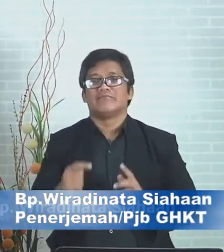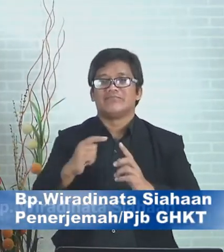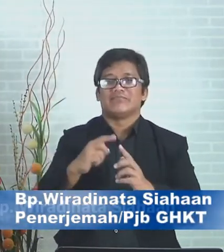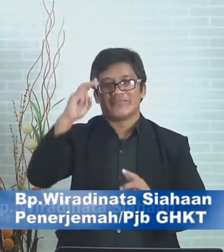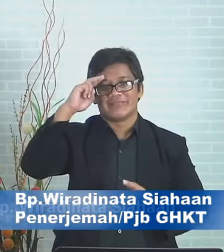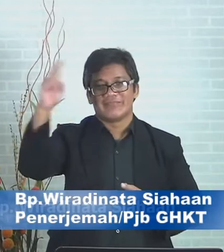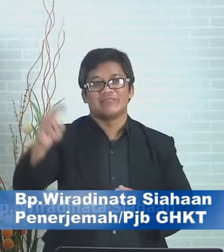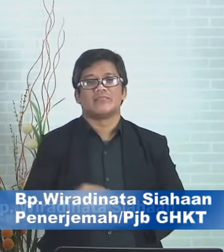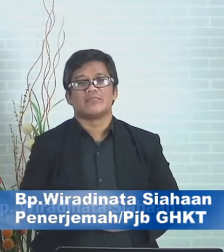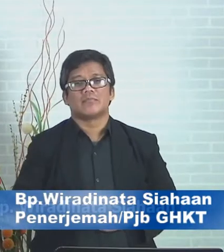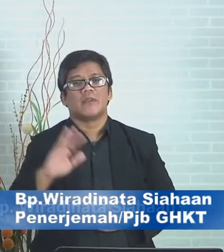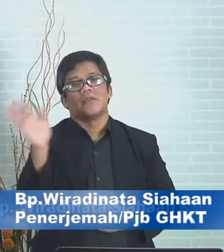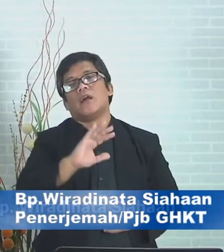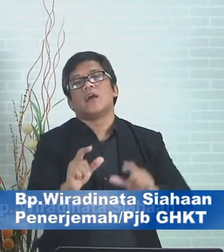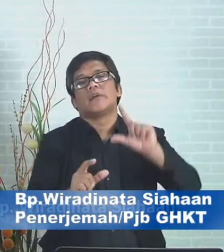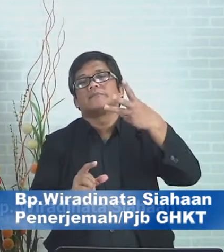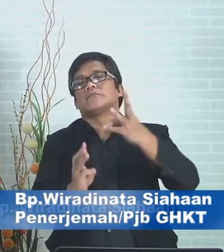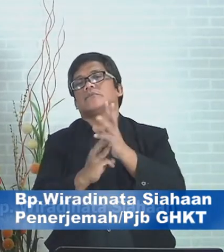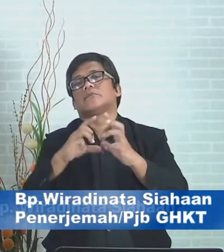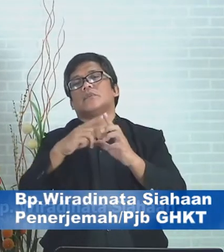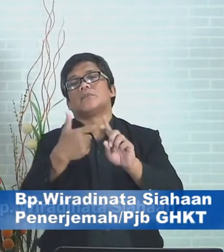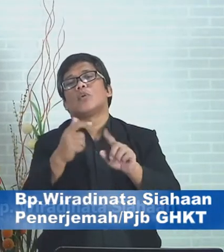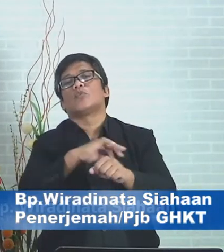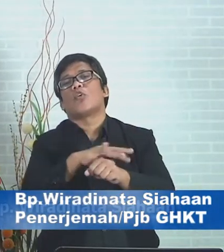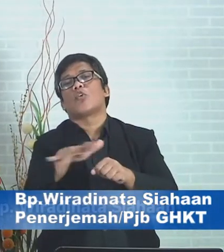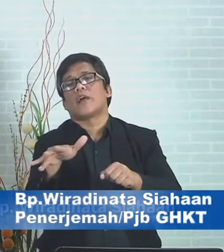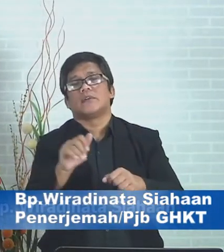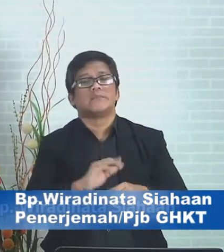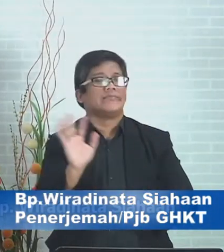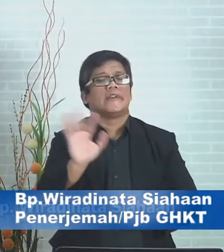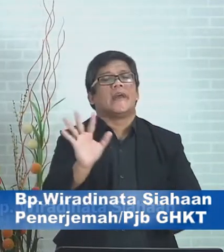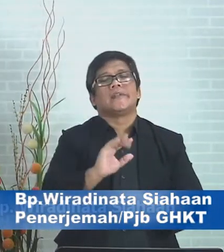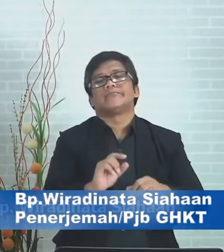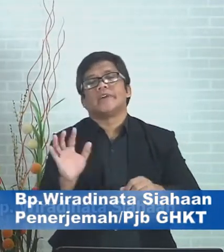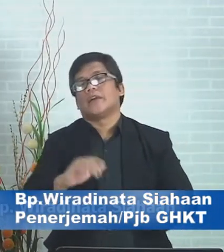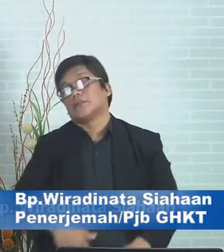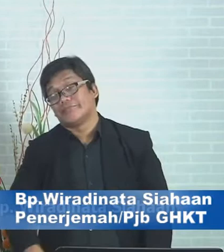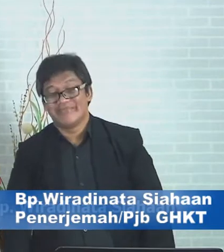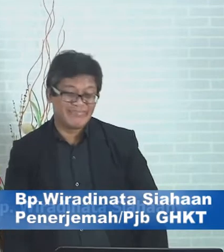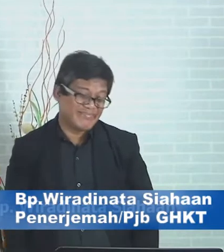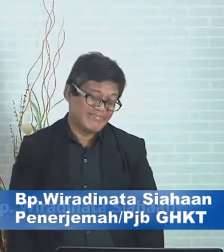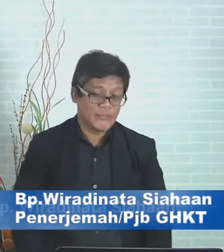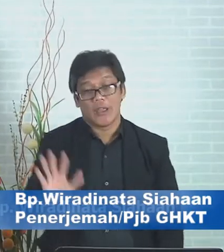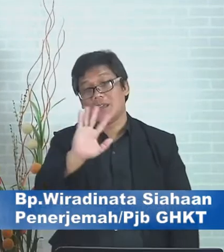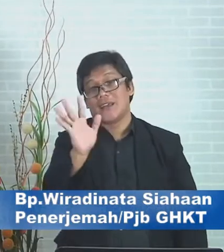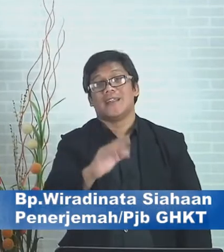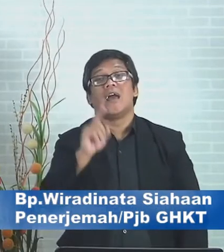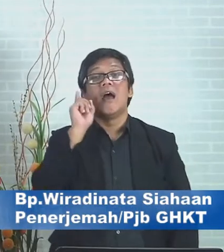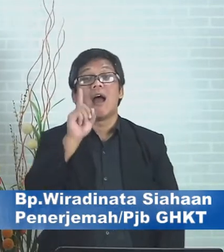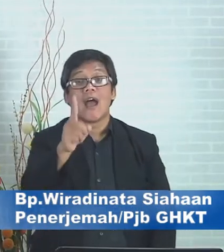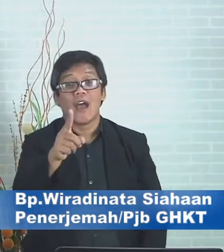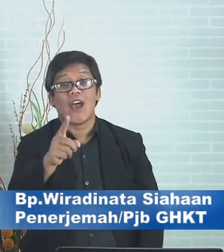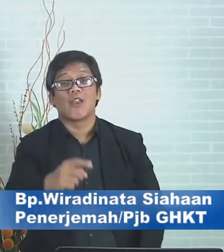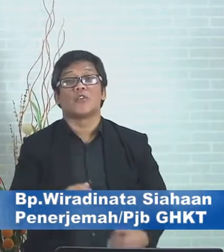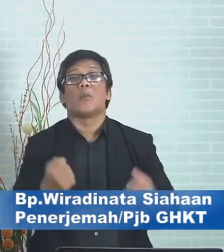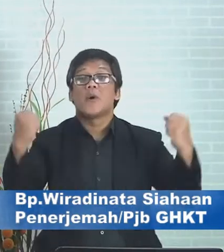Jangan jadi lemah walaupun dalam kondisi seperti ini pandemi saat ini ada banyak pergumulan hidup namun Tuhan selalu